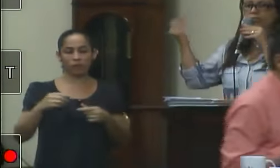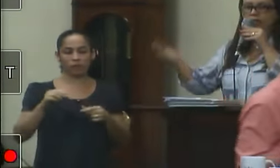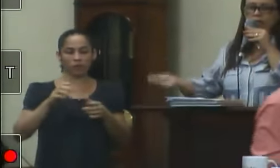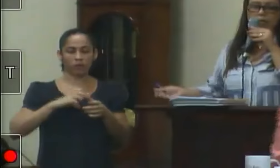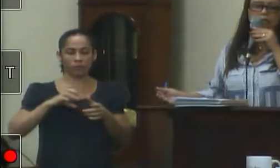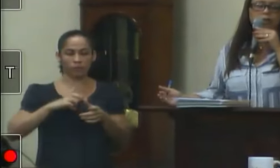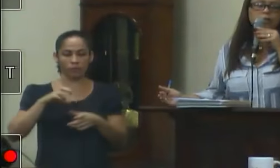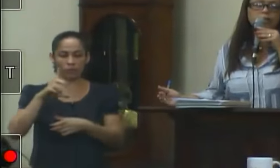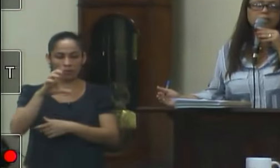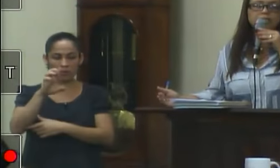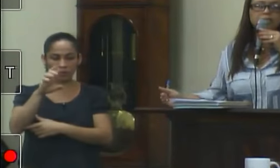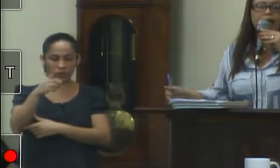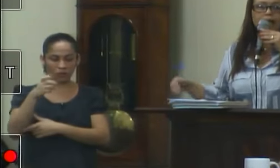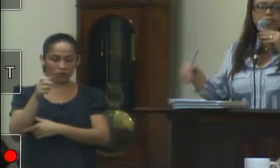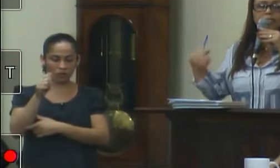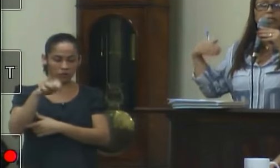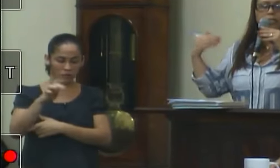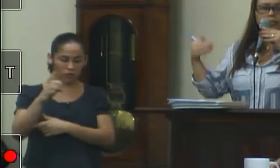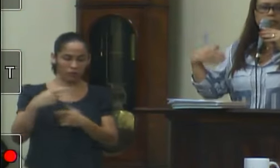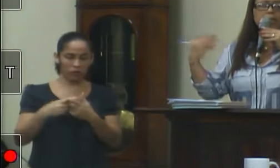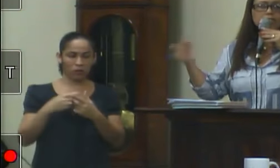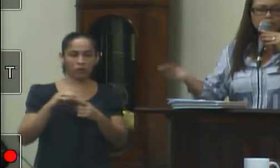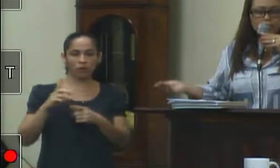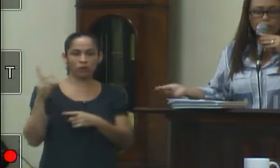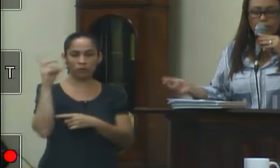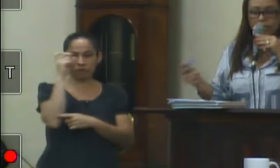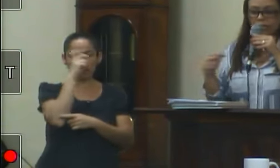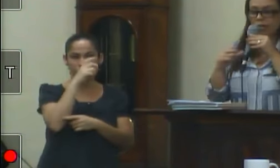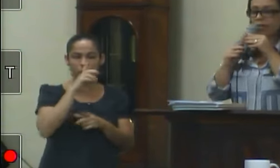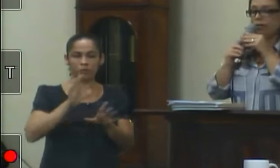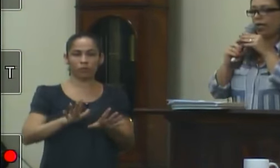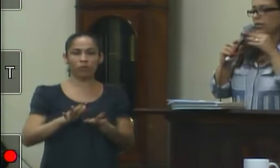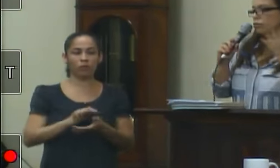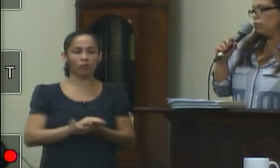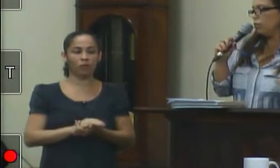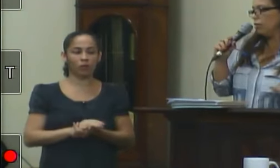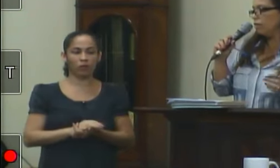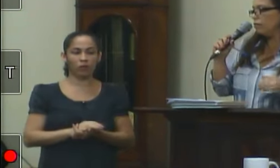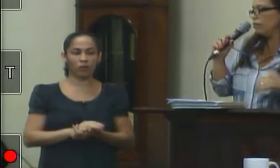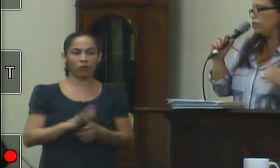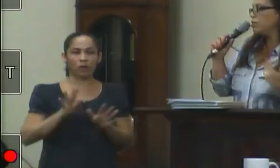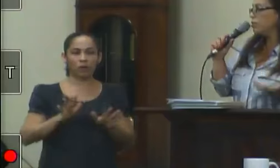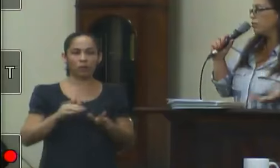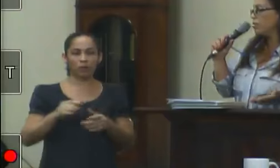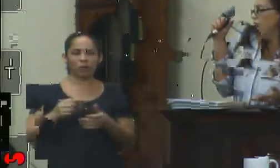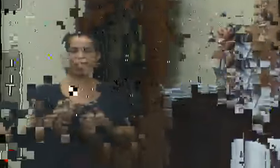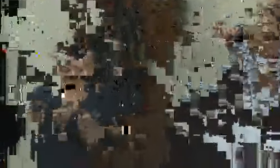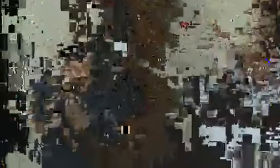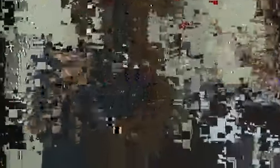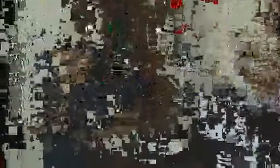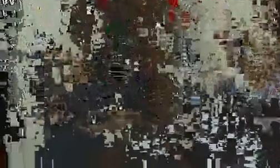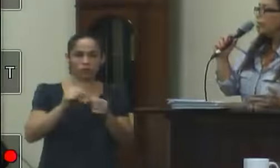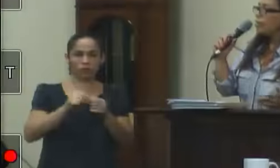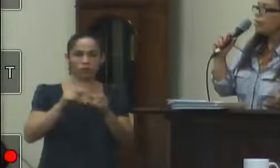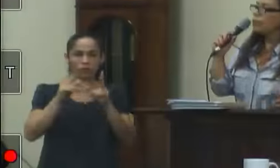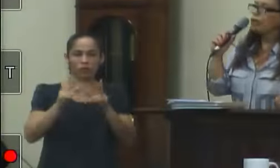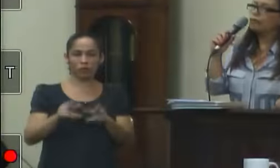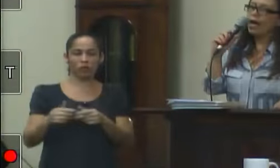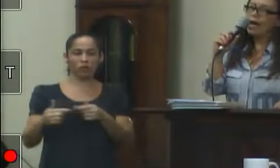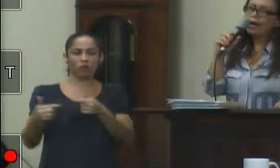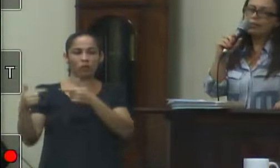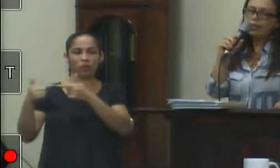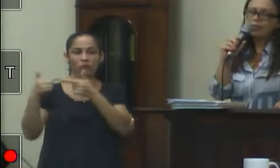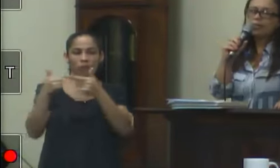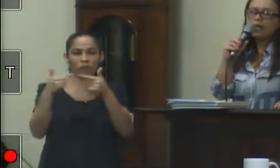de medicamentos de alta complexidade e também de lesões. Para isso, como o Leonardo falou, nós estamos fazendo parceria com a